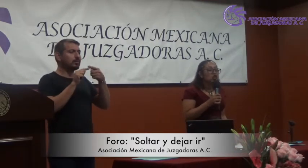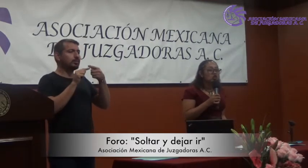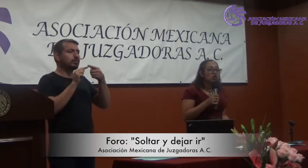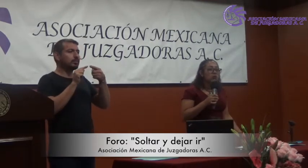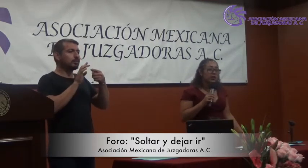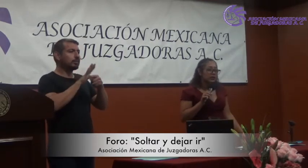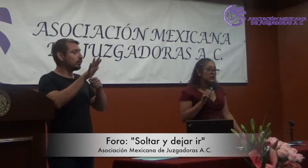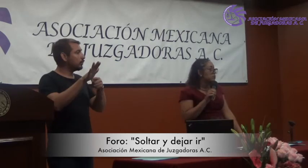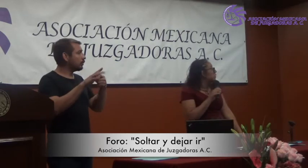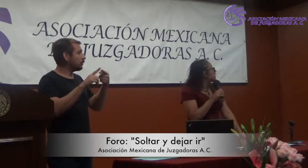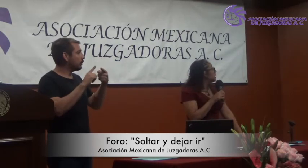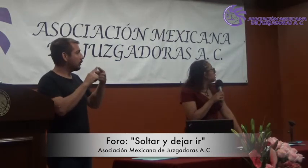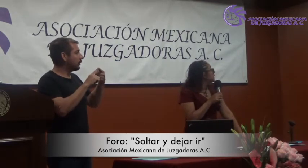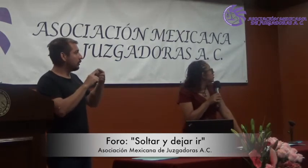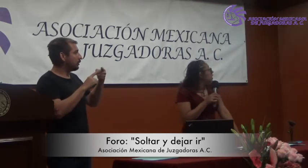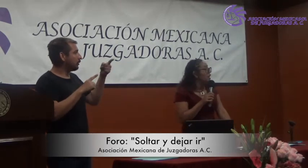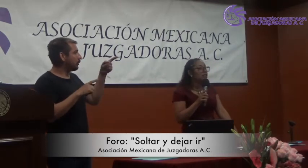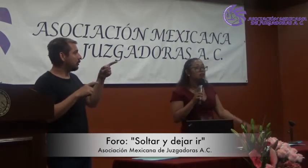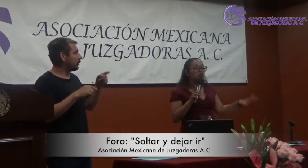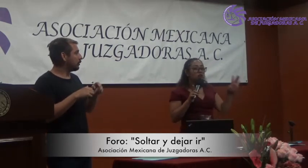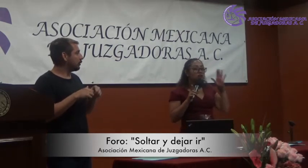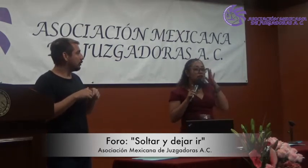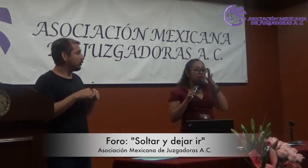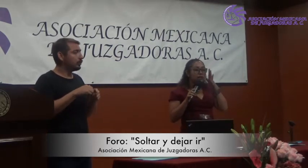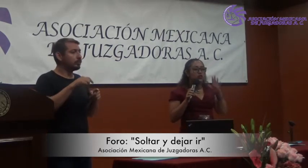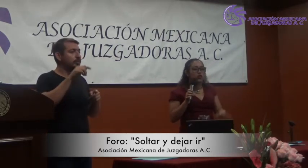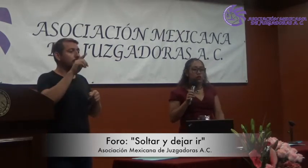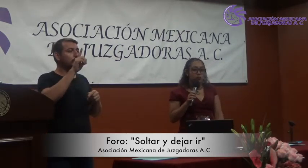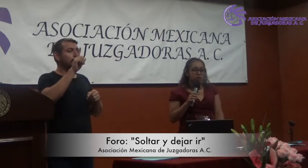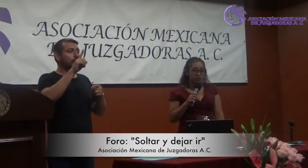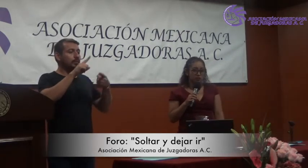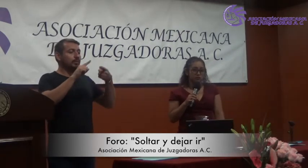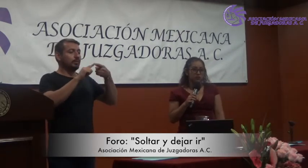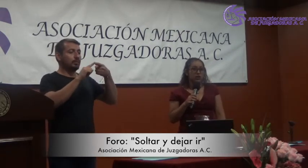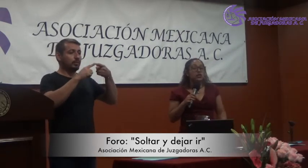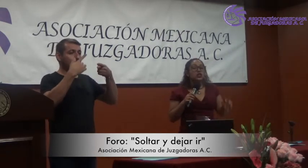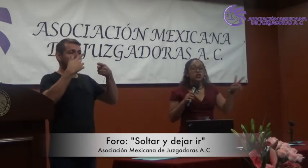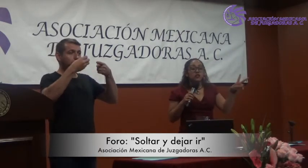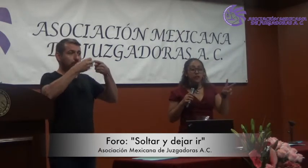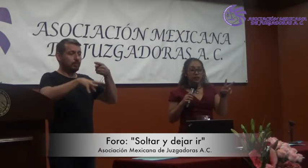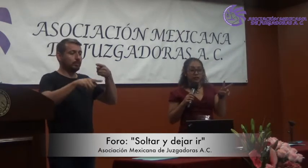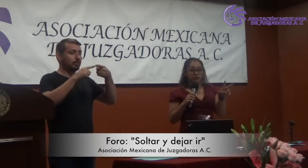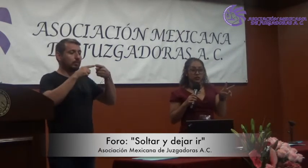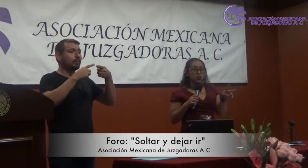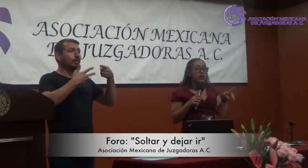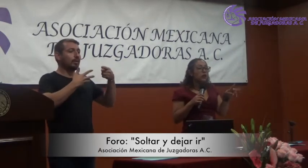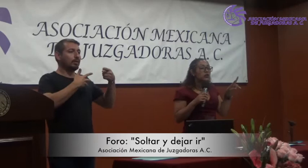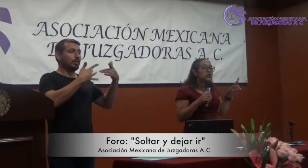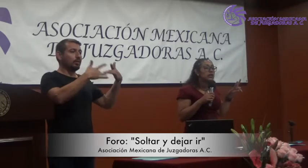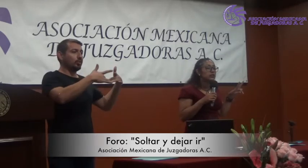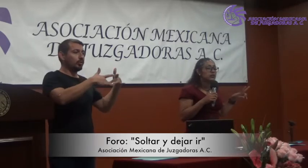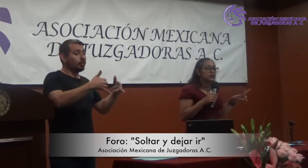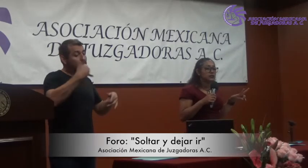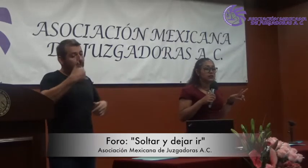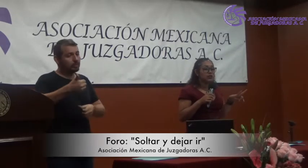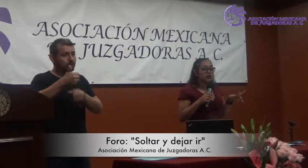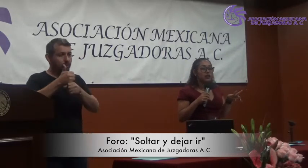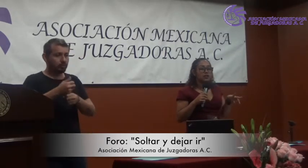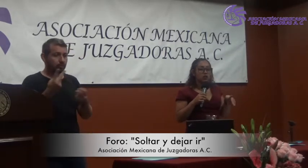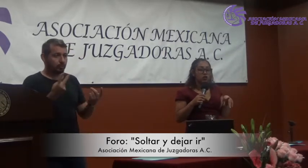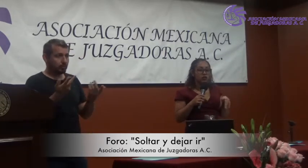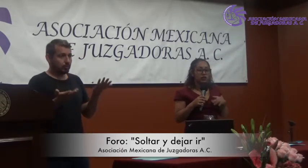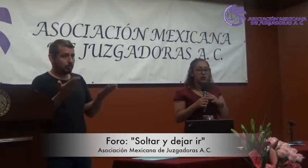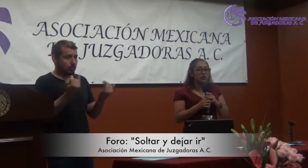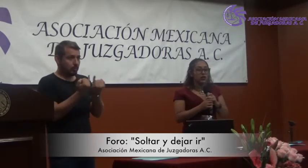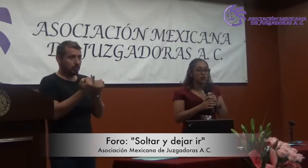vienen con dos componentes importantes que son el dolor y el sufrimiento. Son diferentes. Una cosa es